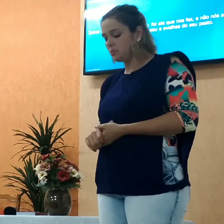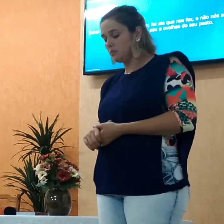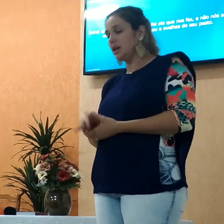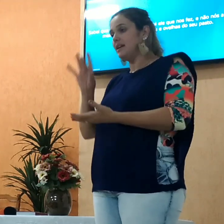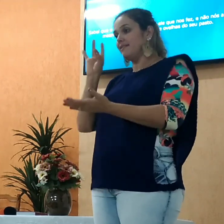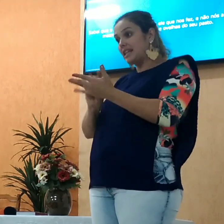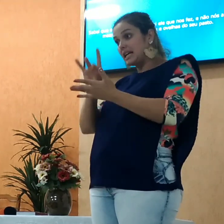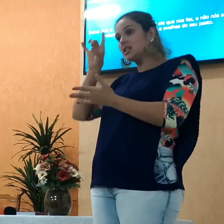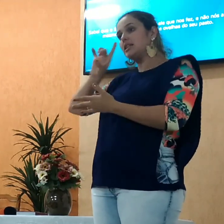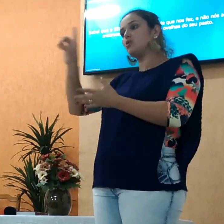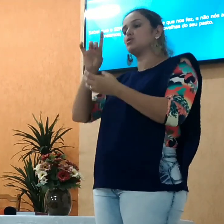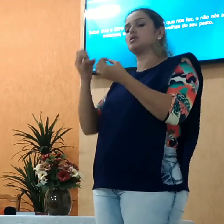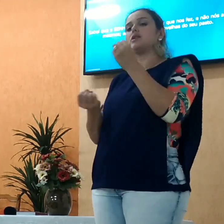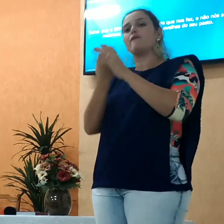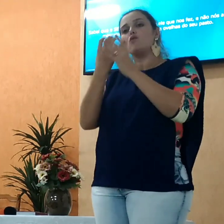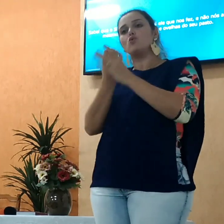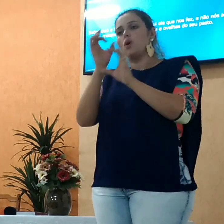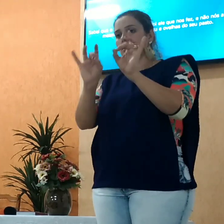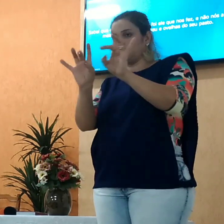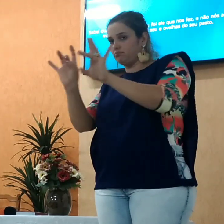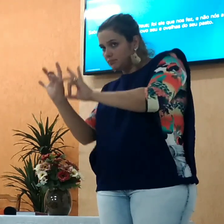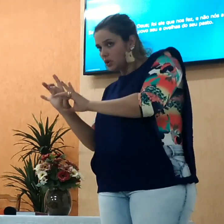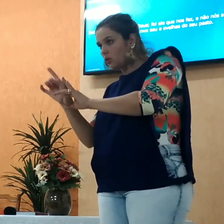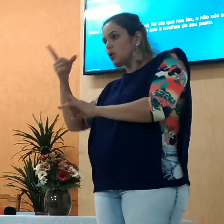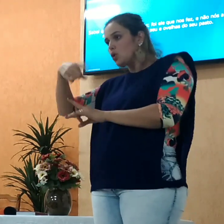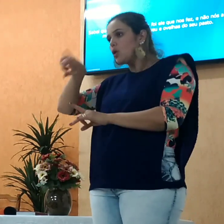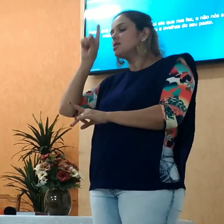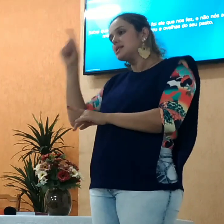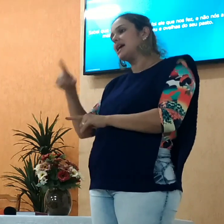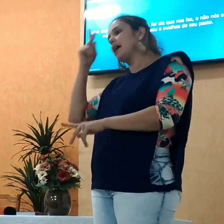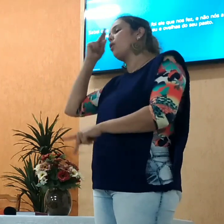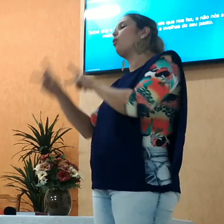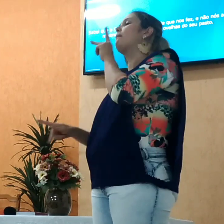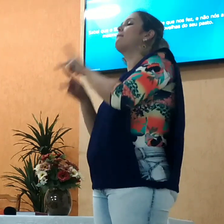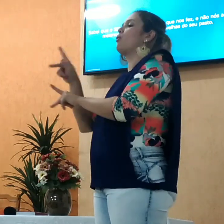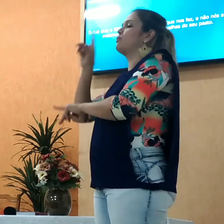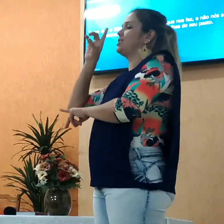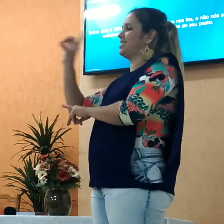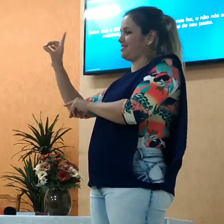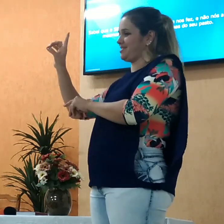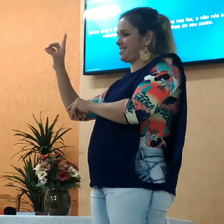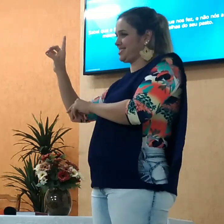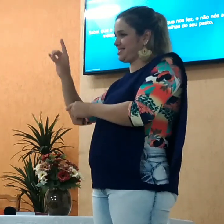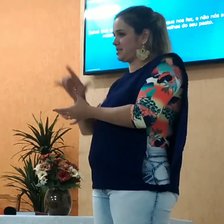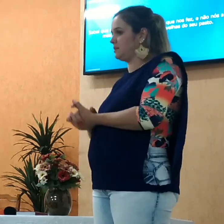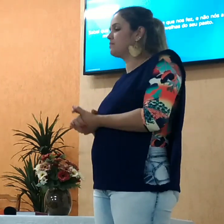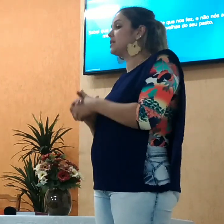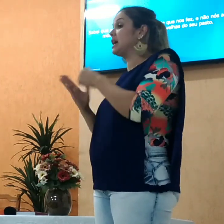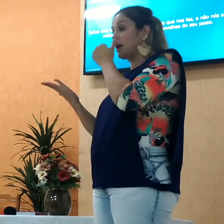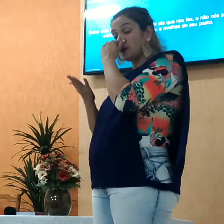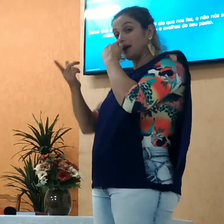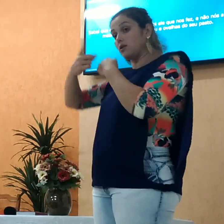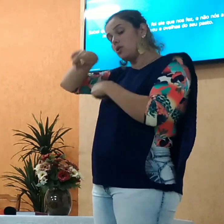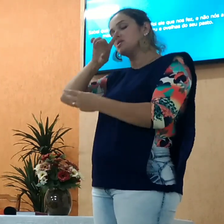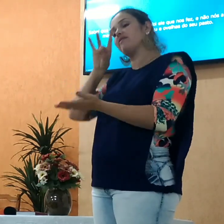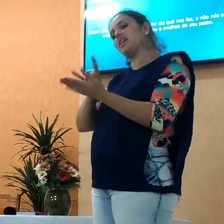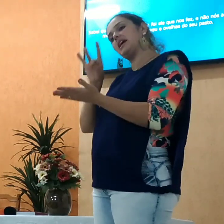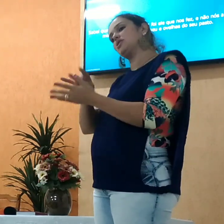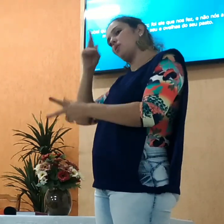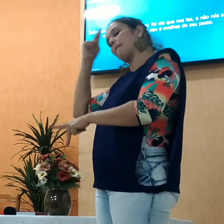dele somos. Nós somos o seu povo e rebanho do seu pastoreio. Nós somos povo de